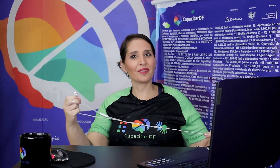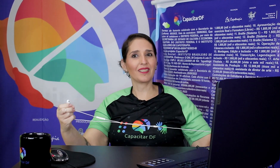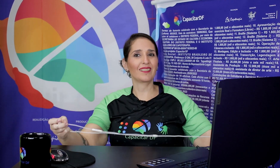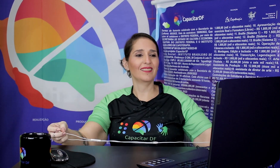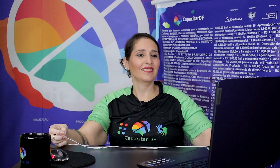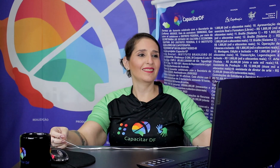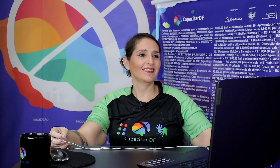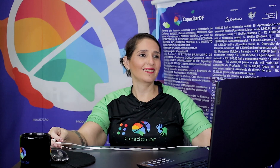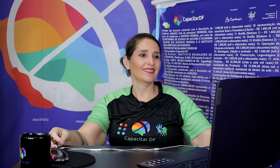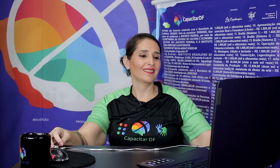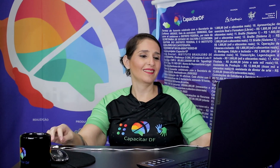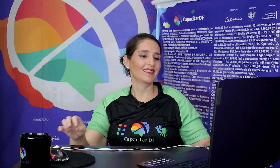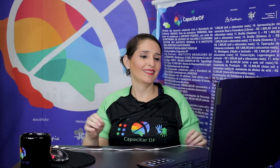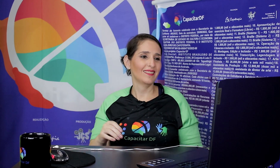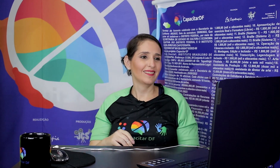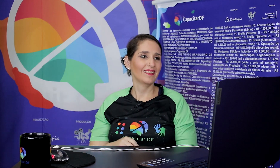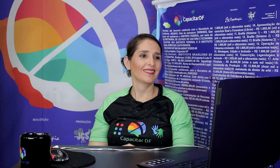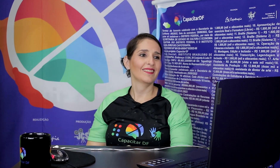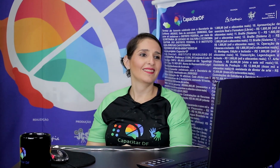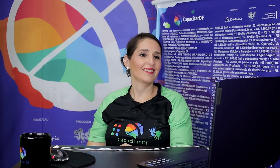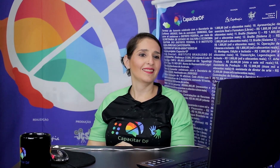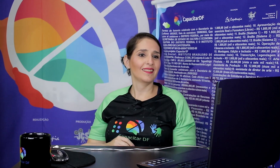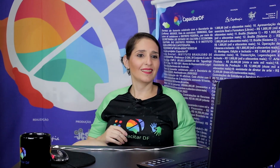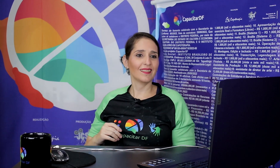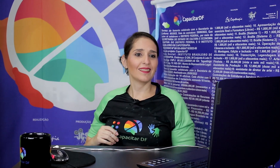Pode cortar.